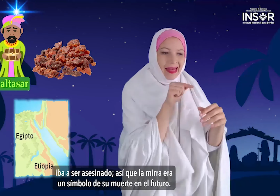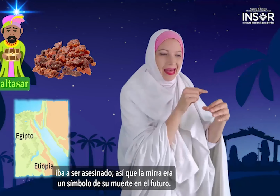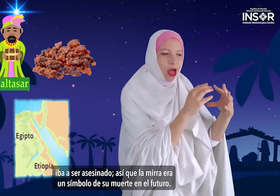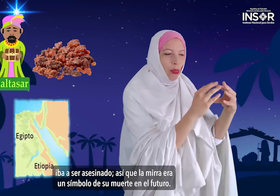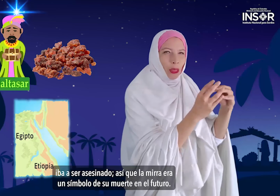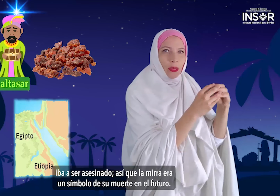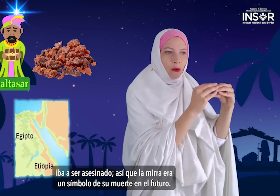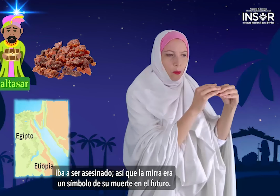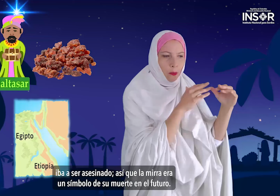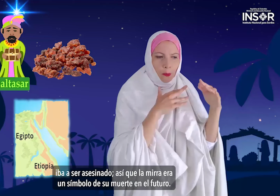muerte en el futuro.